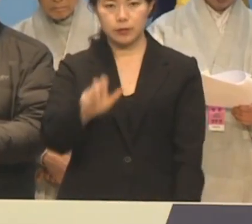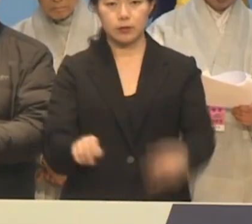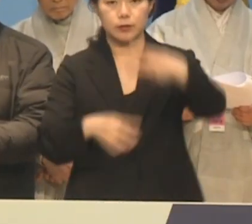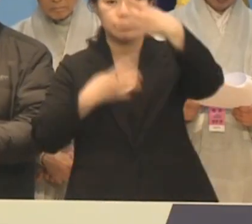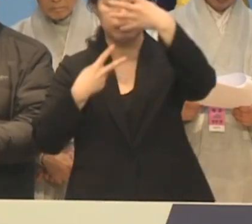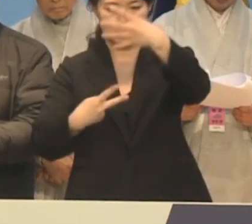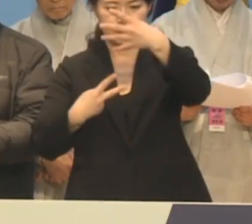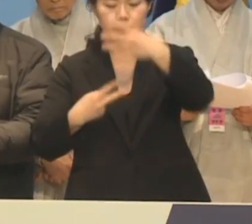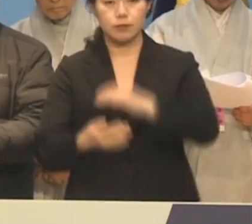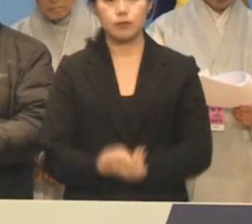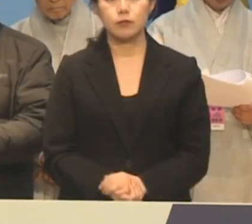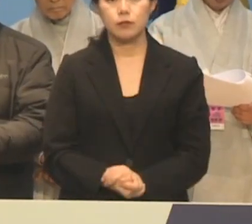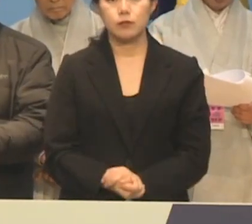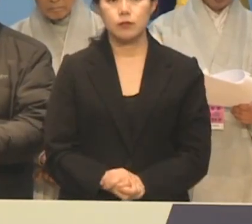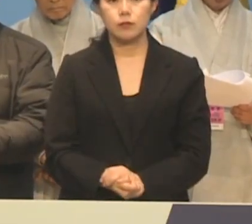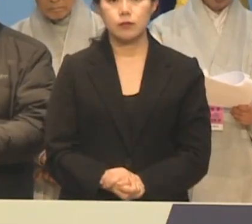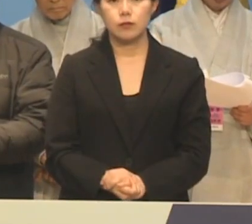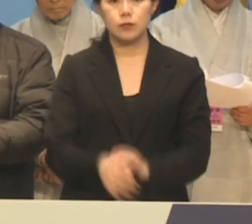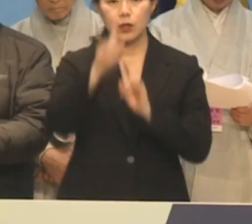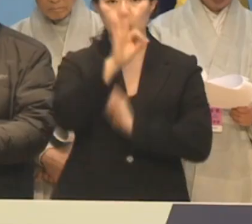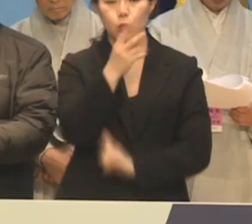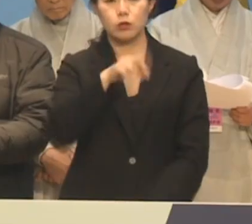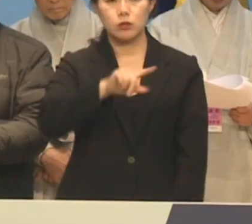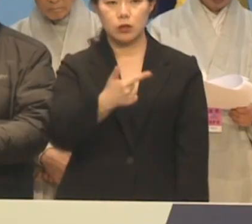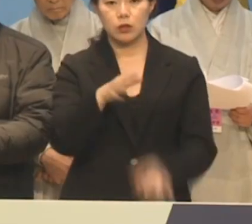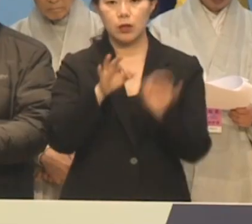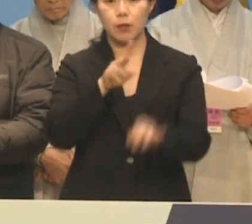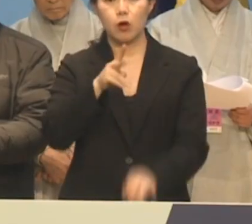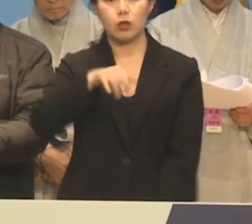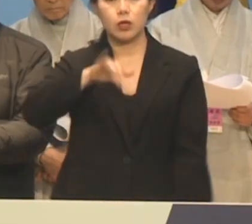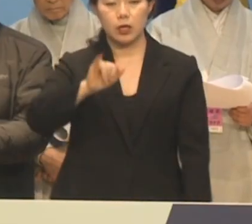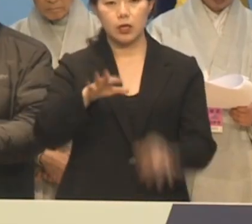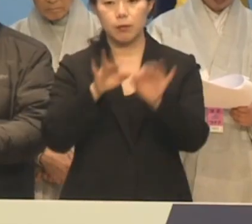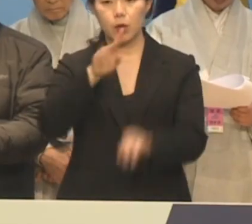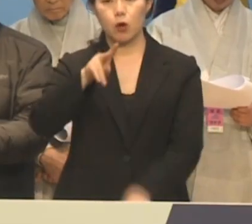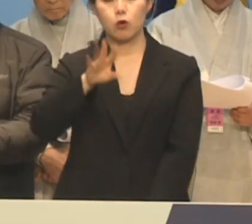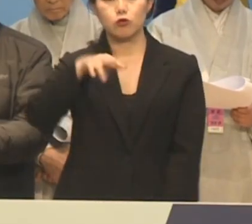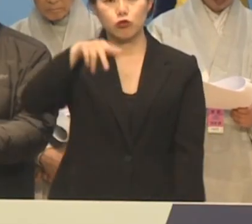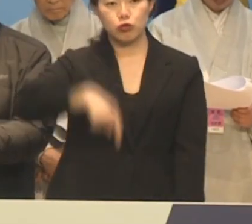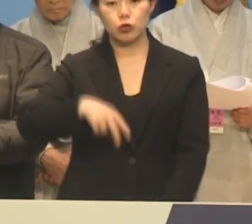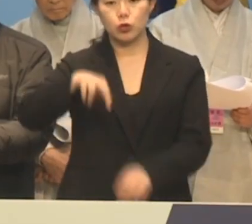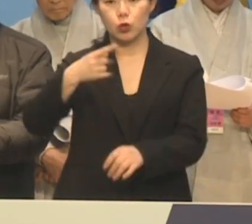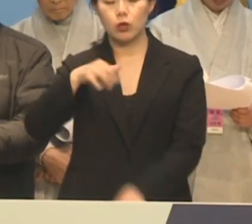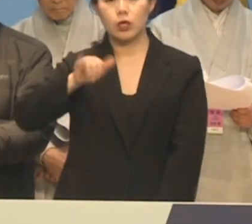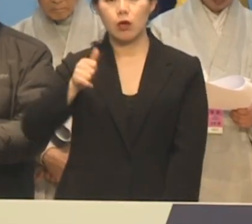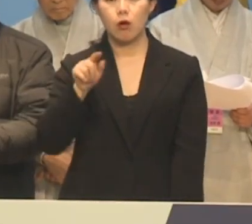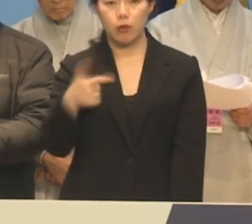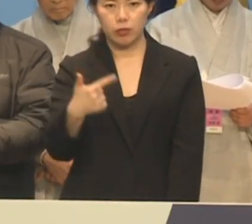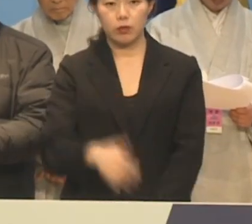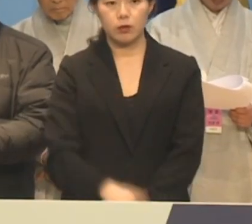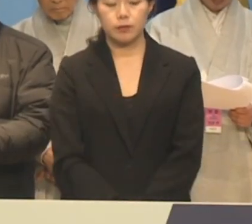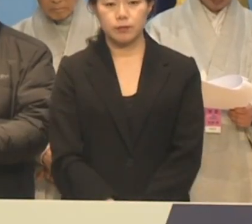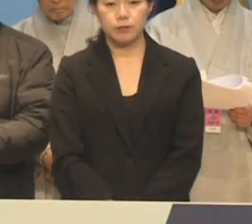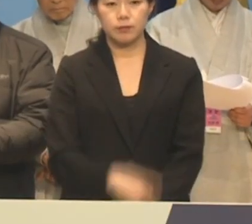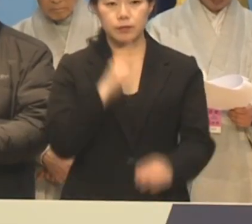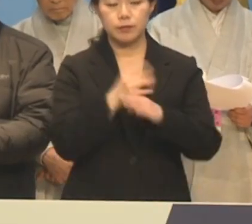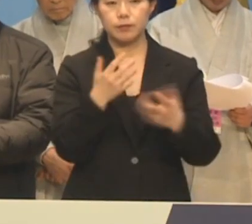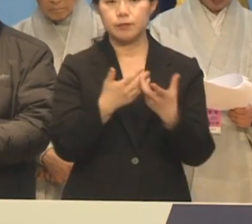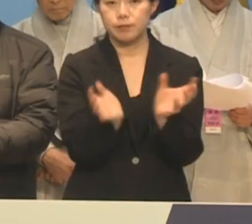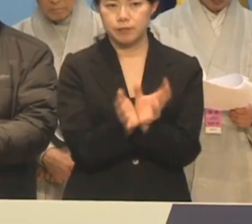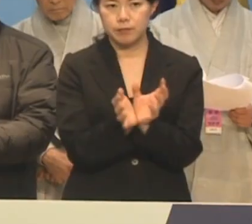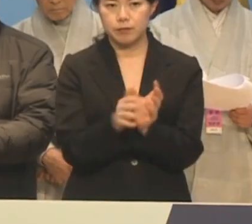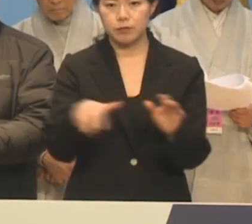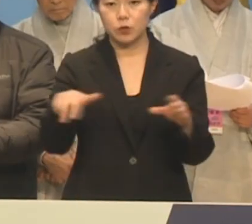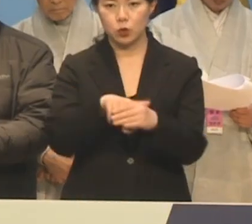2025년 4월 2일 이용선, 김병기, 김병주, 송기현 국회의원,